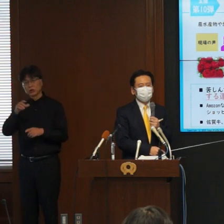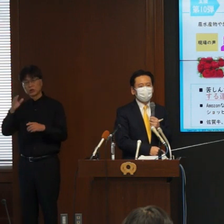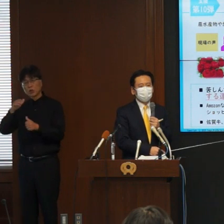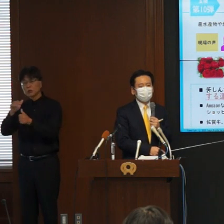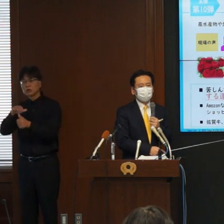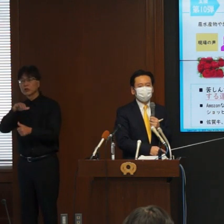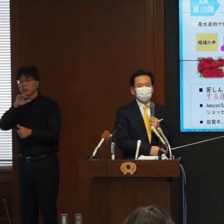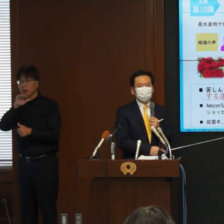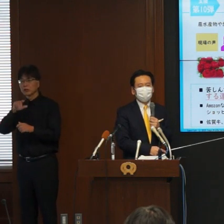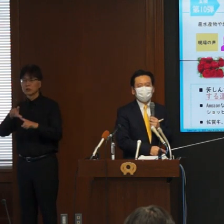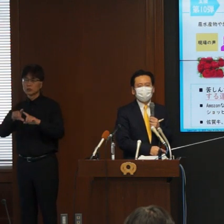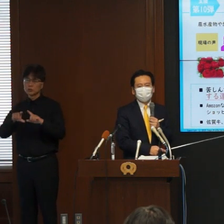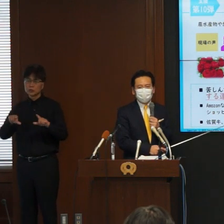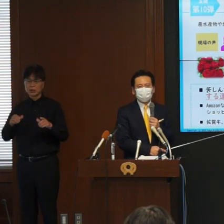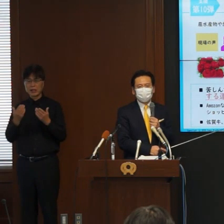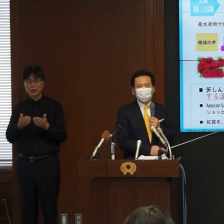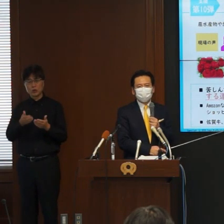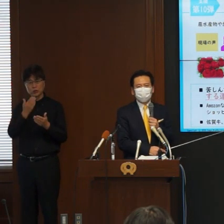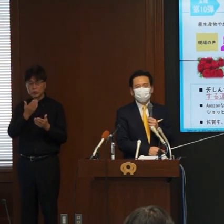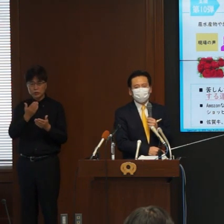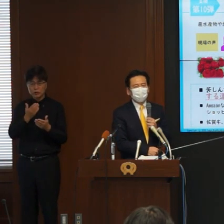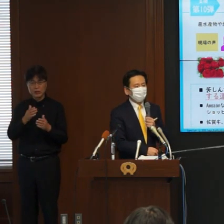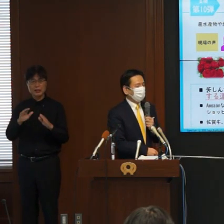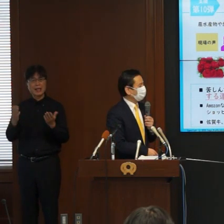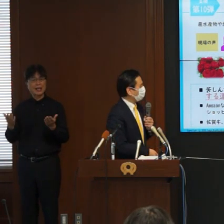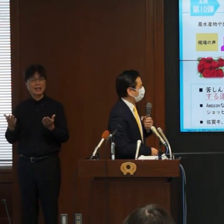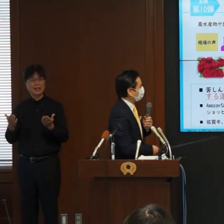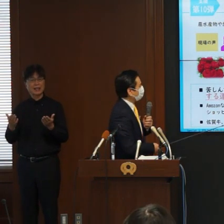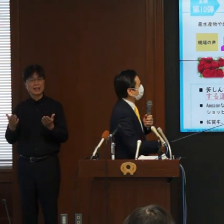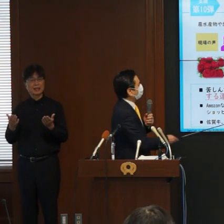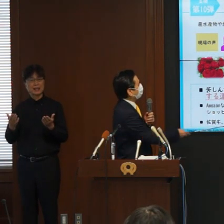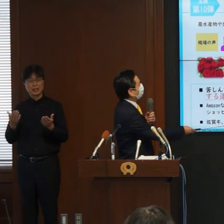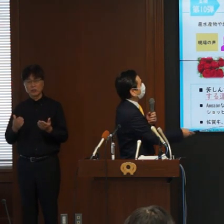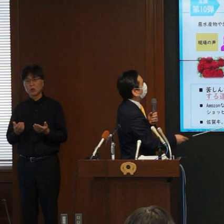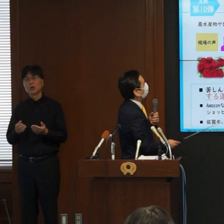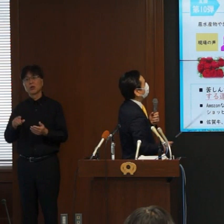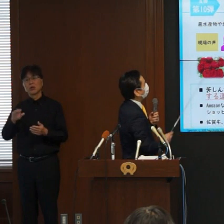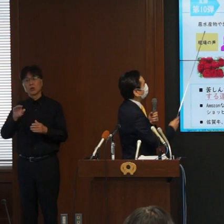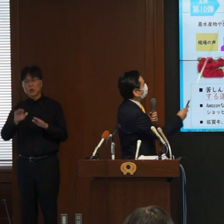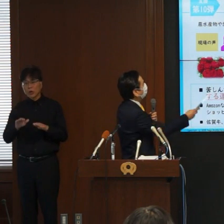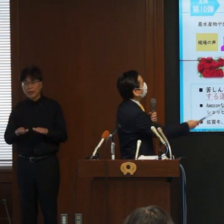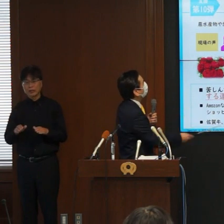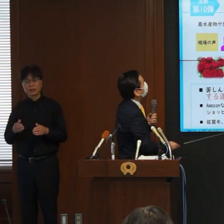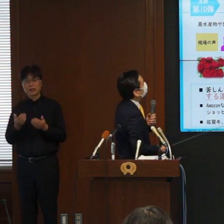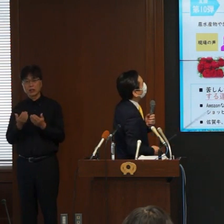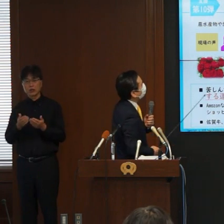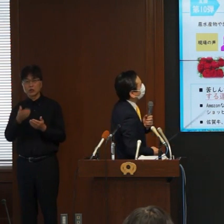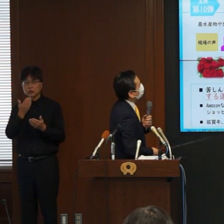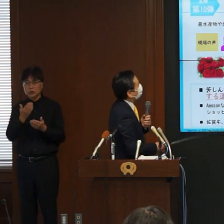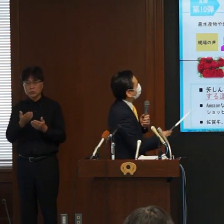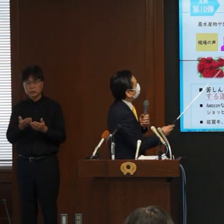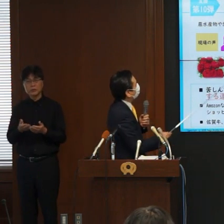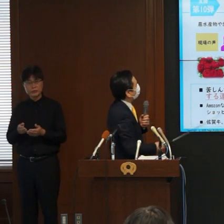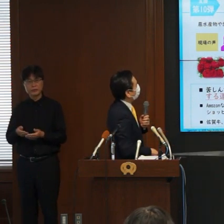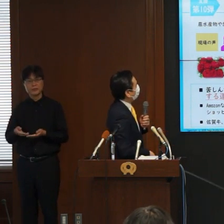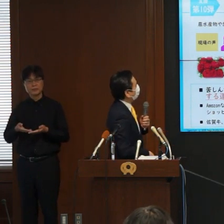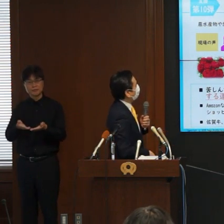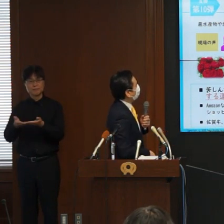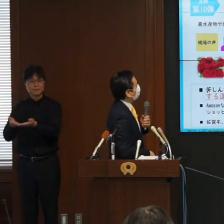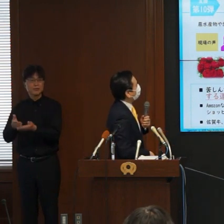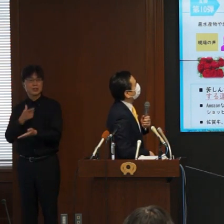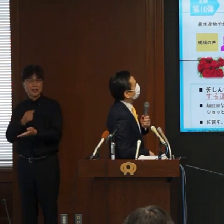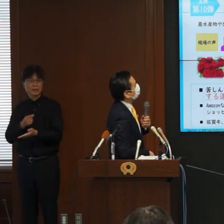では口に学校給食に出てこないようなレベルのものを、ここで出させていただいて応援していくというような企画全体